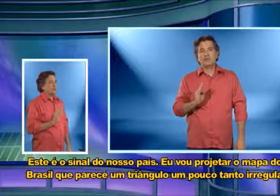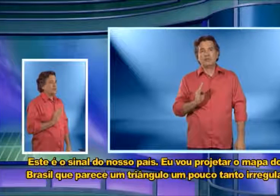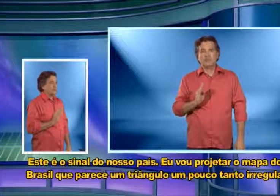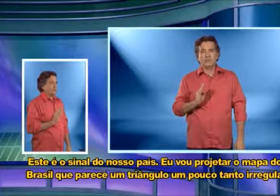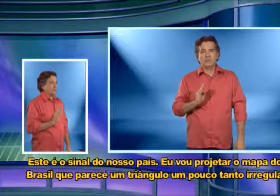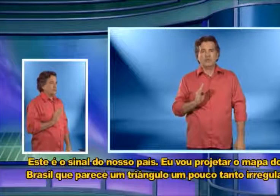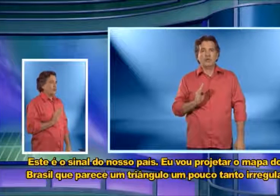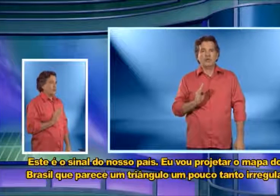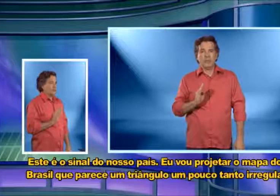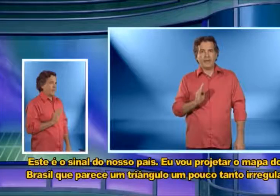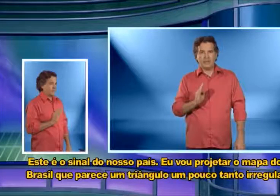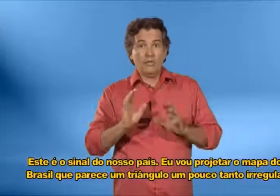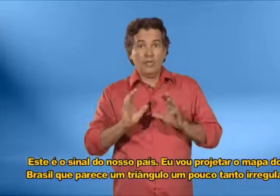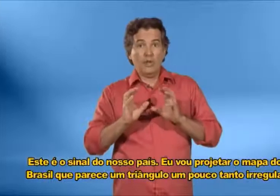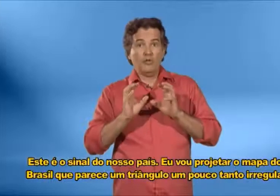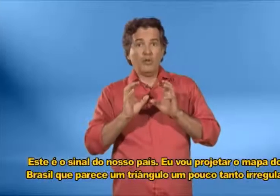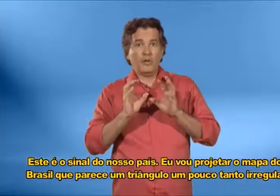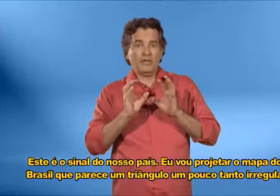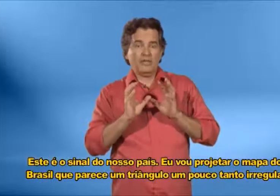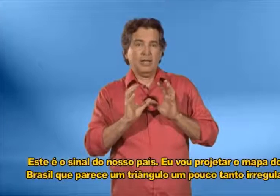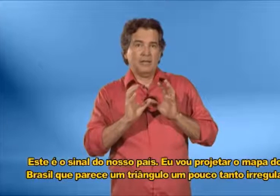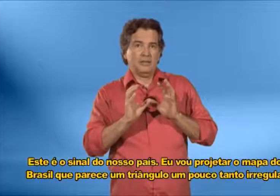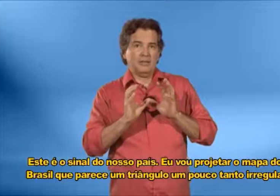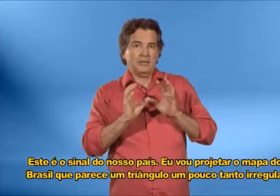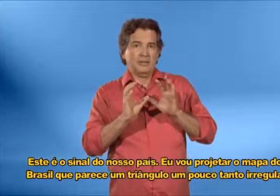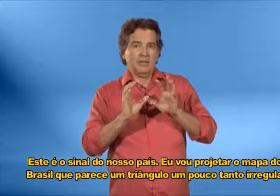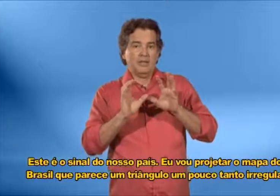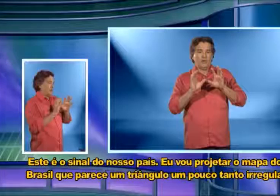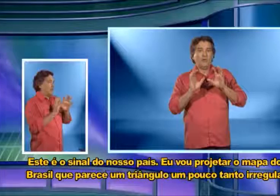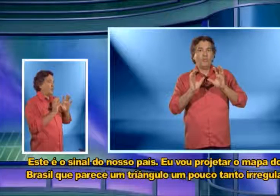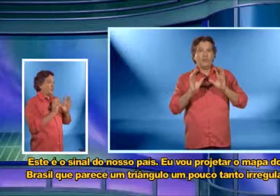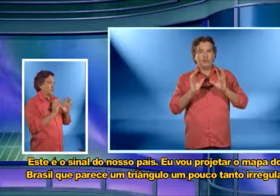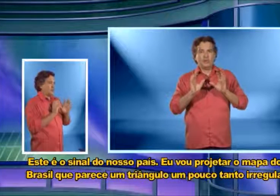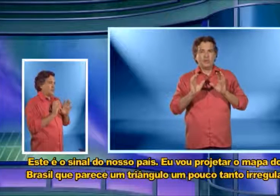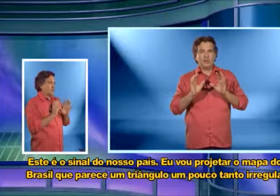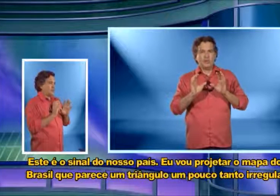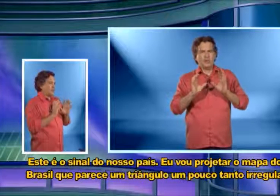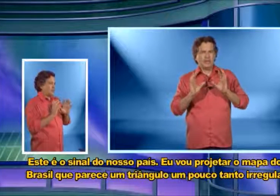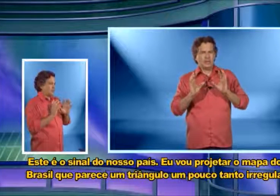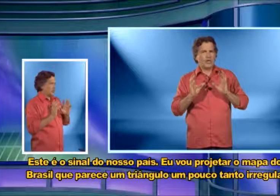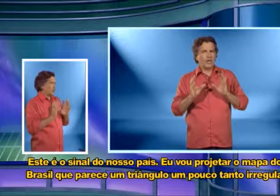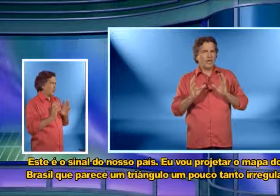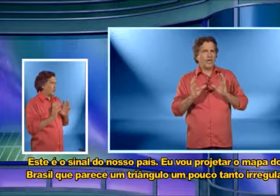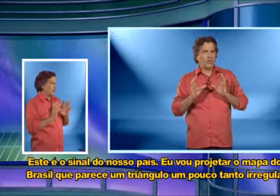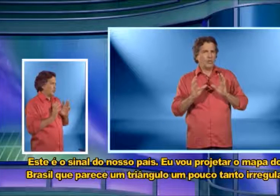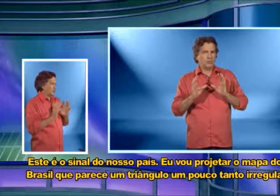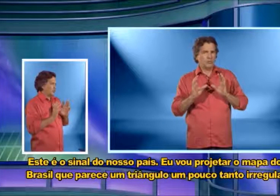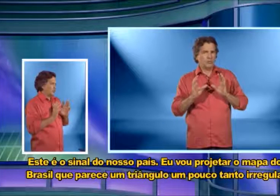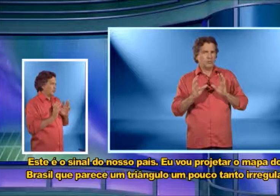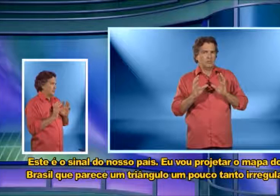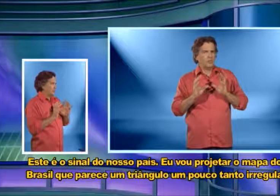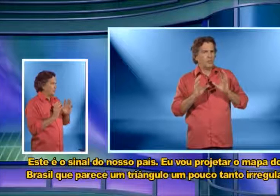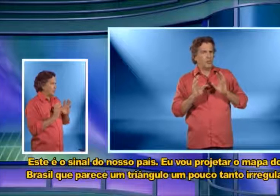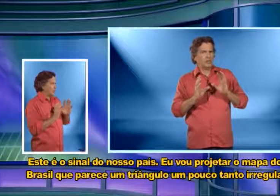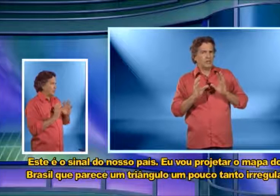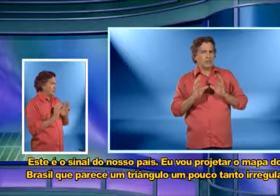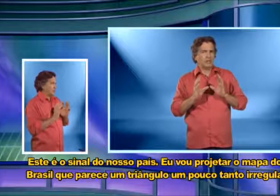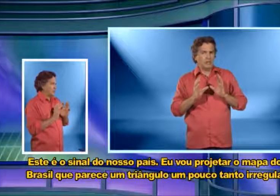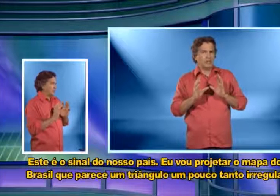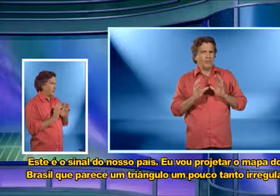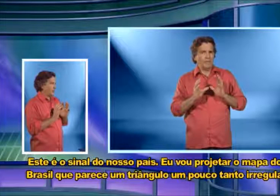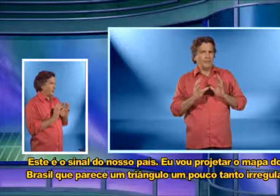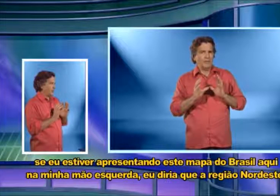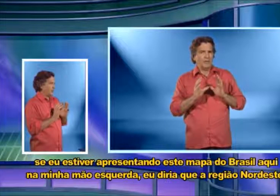Este é o sinal do nosso país. Eu vou projetar um mapa do Brasil que parece um triângulo, um pouco